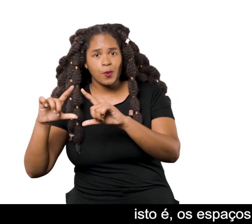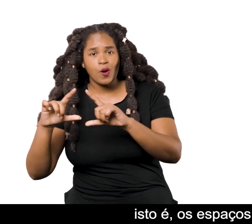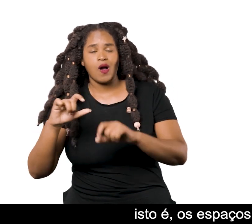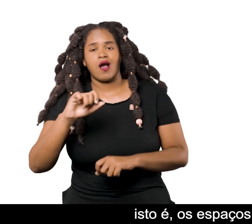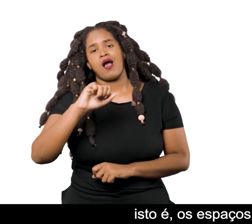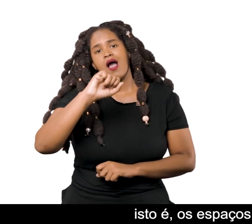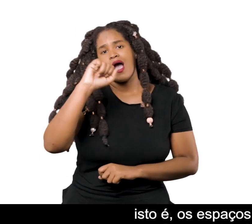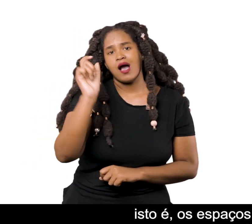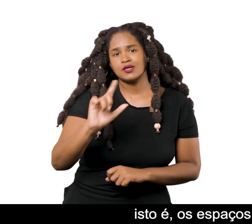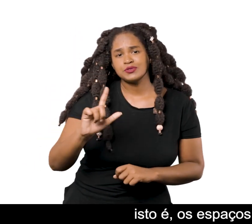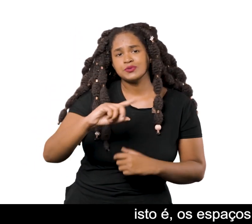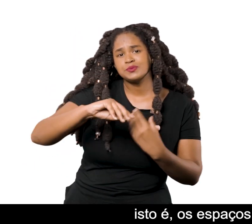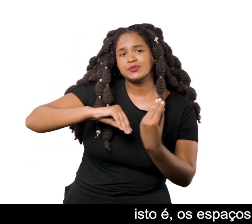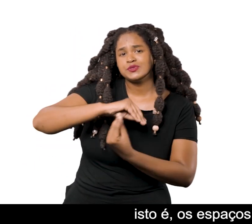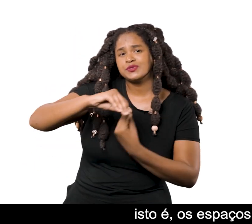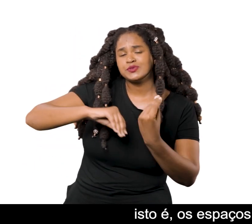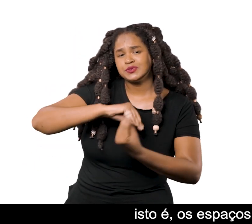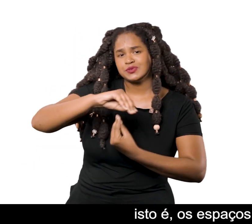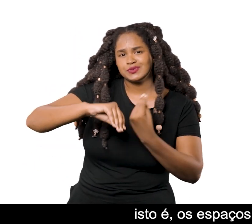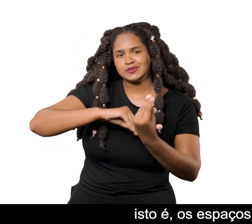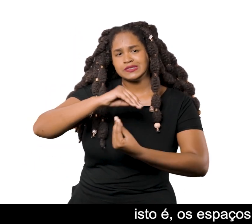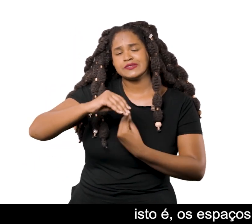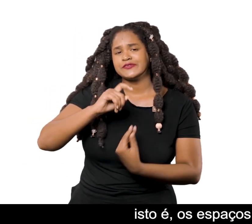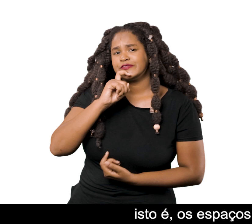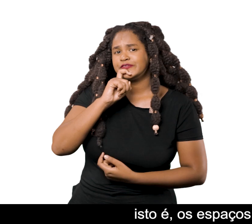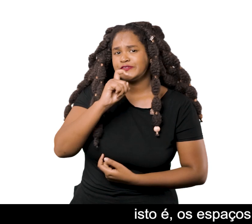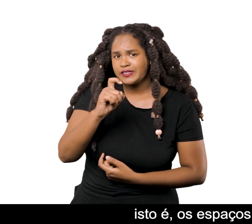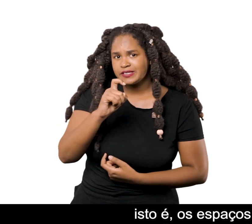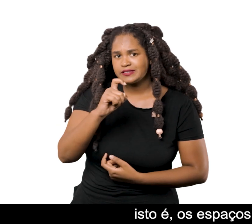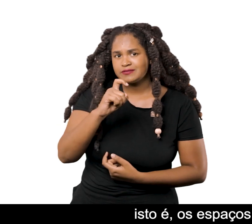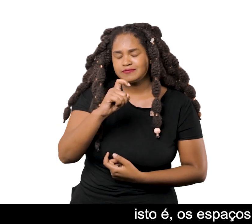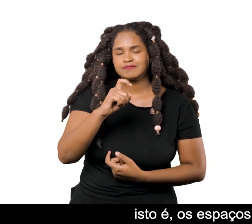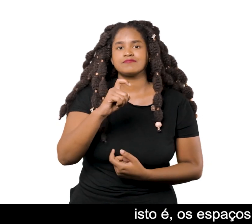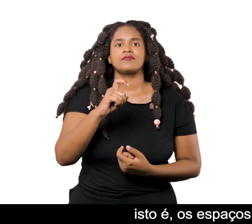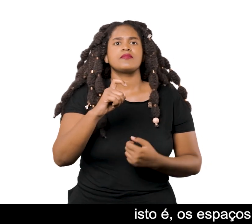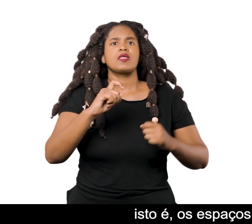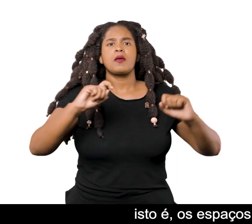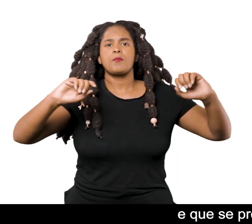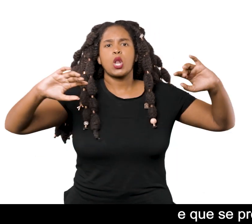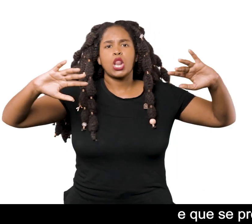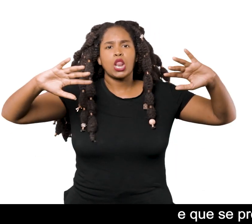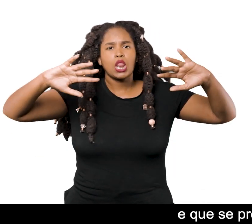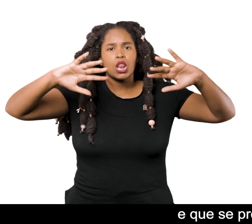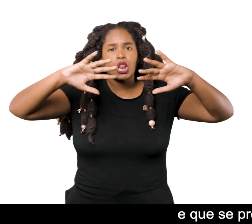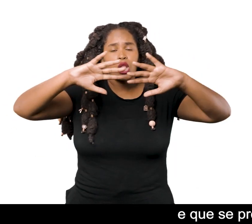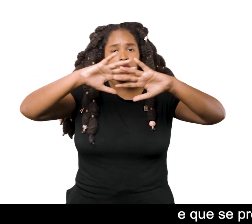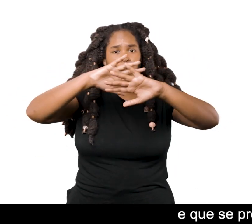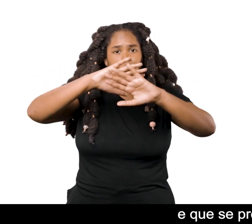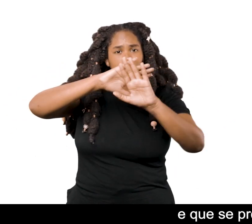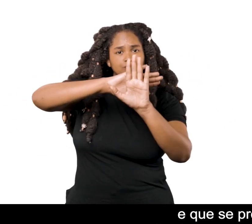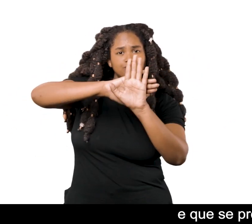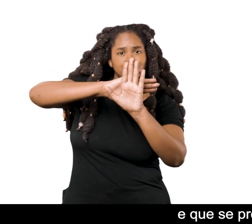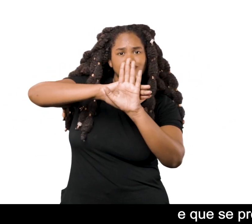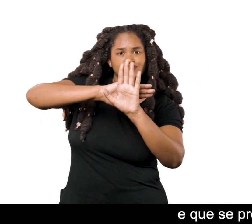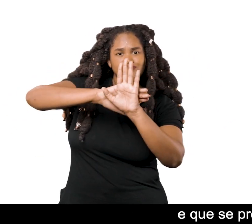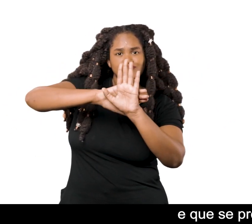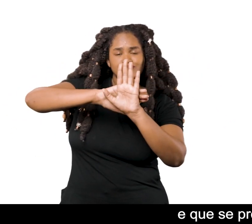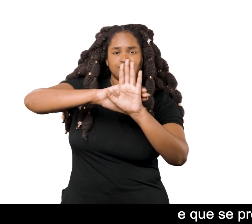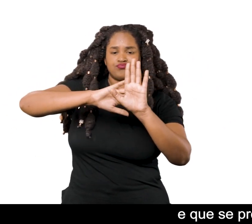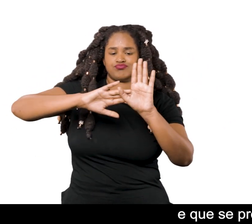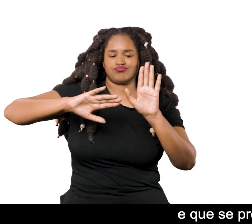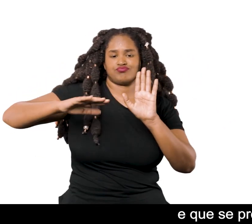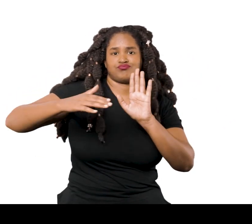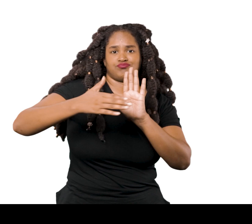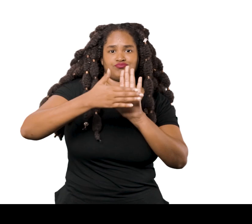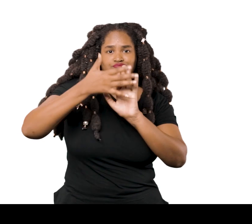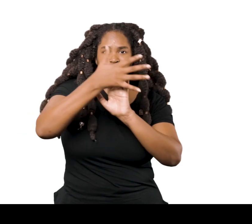azul-esverdeados, isto é, os espaços que são criados pelo encontro das ampulhetas e que se projetam no fundo para o primeiro